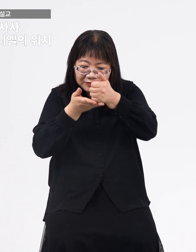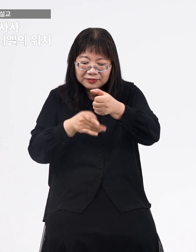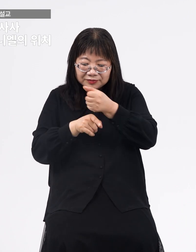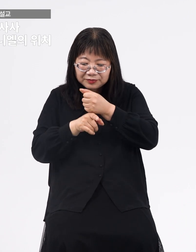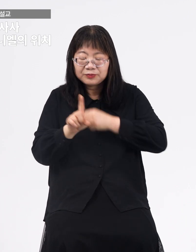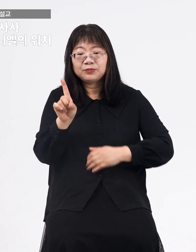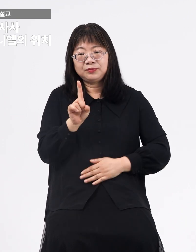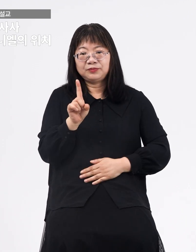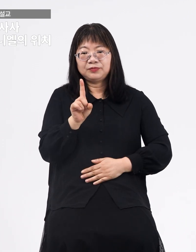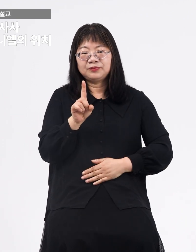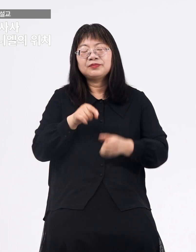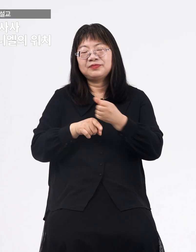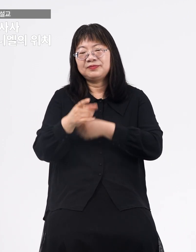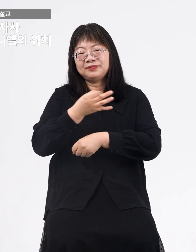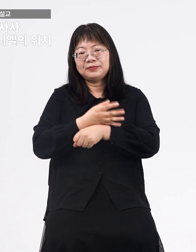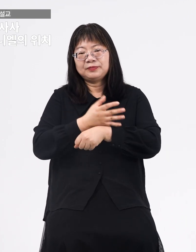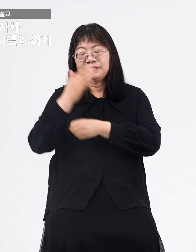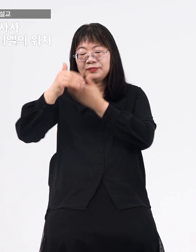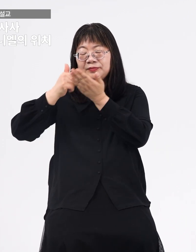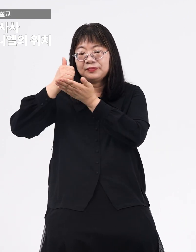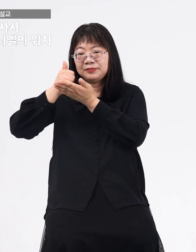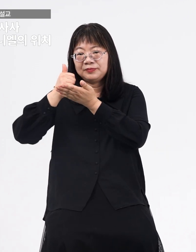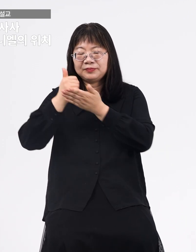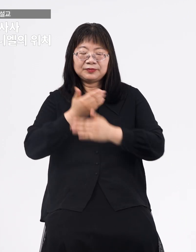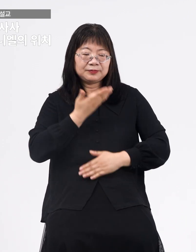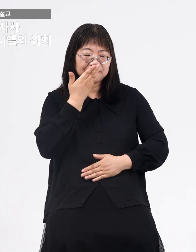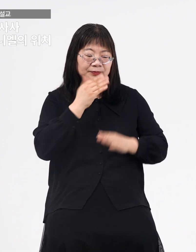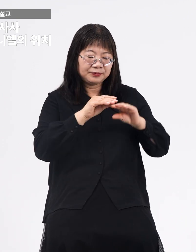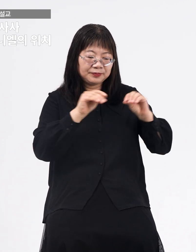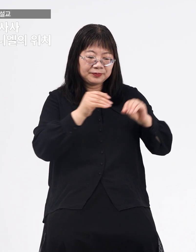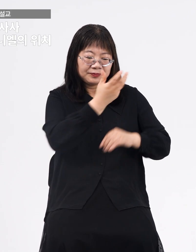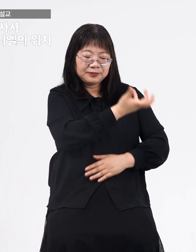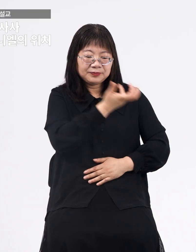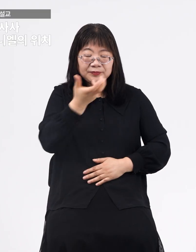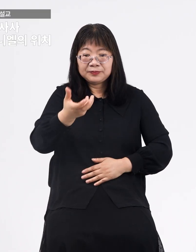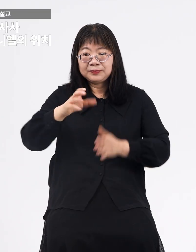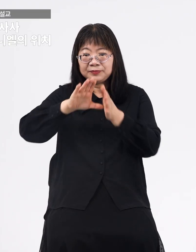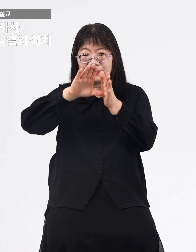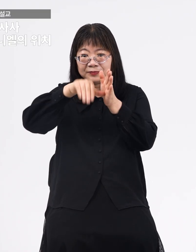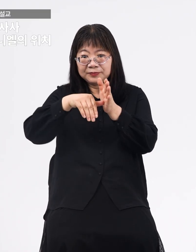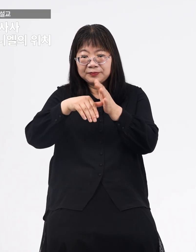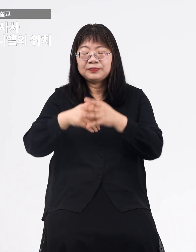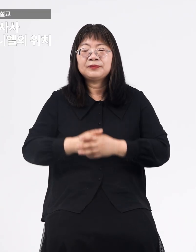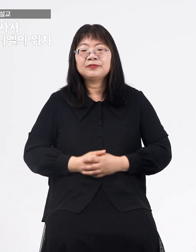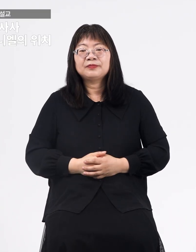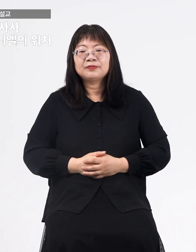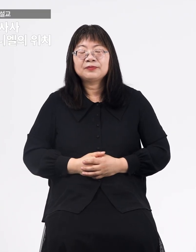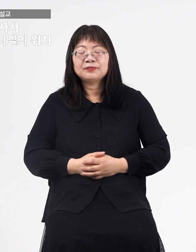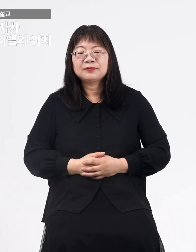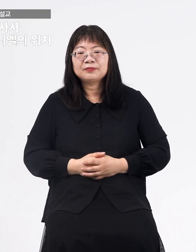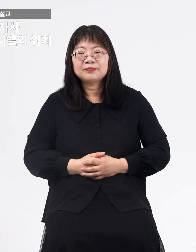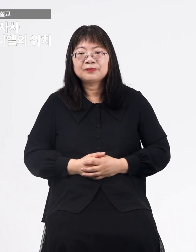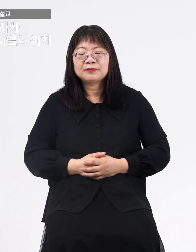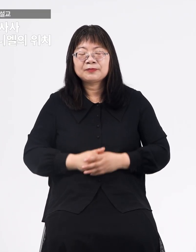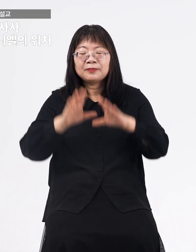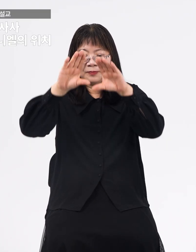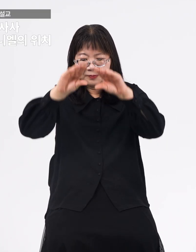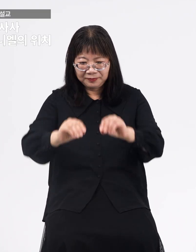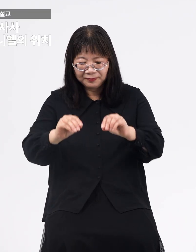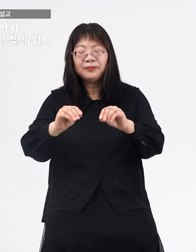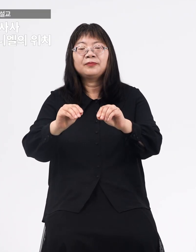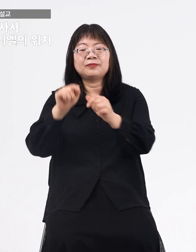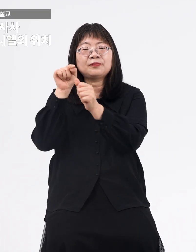하나님께서 이들을 가나안에 드릴 때에는 헤렘법에 근거해서 멸절케